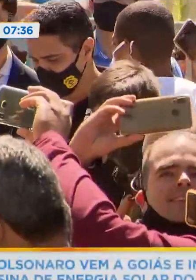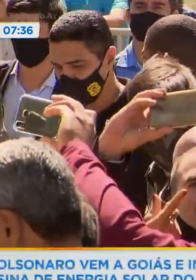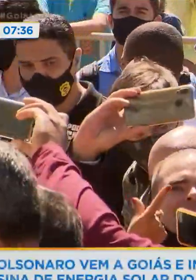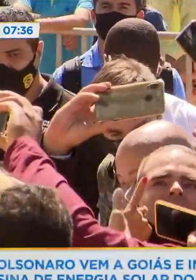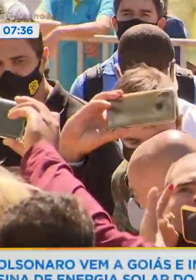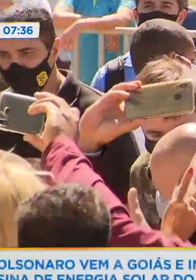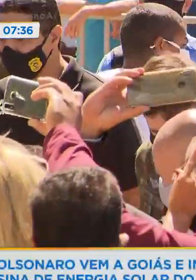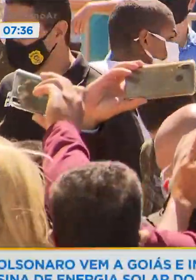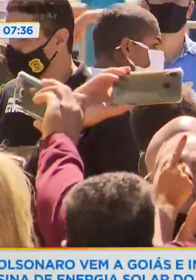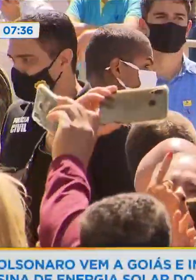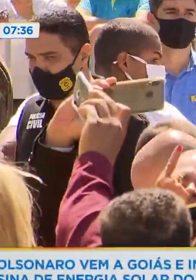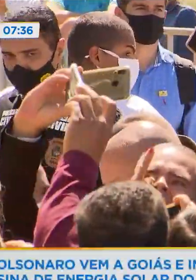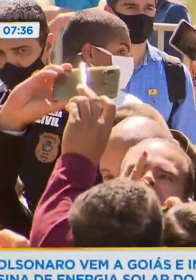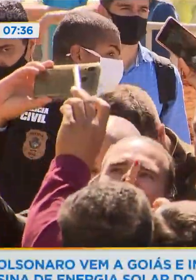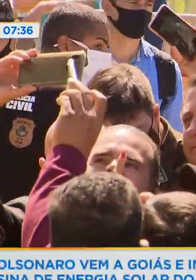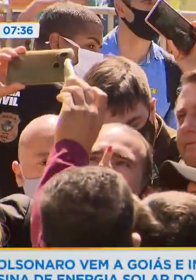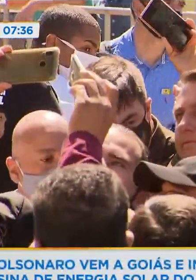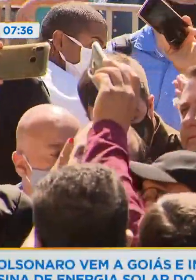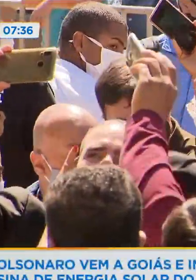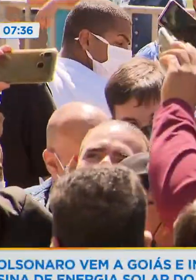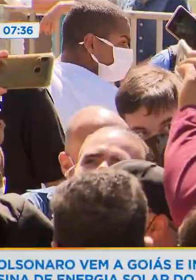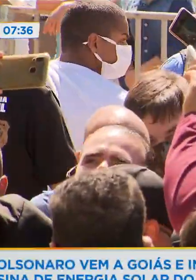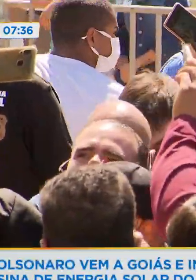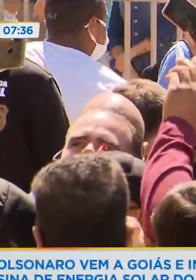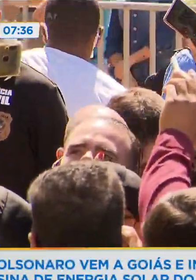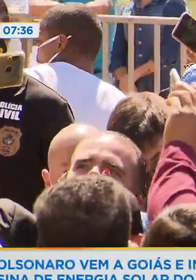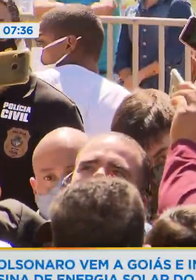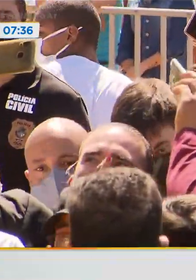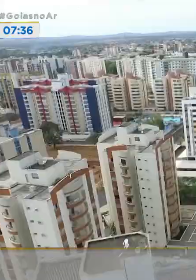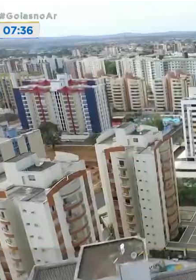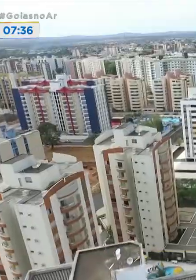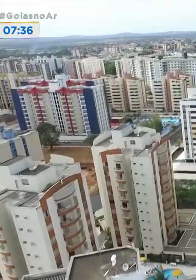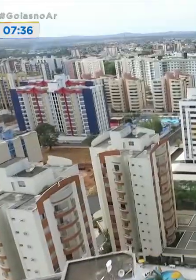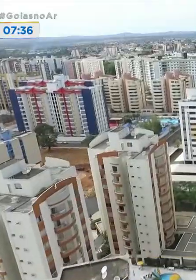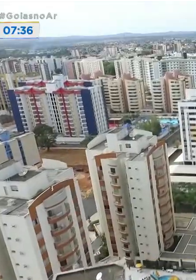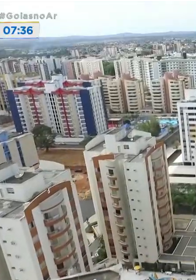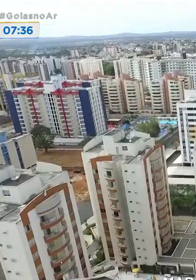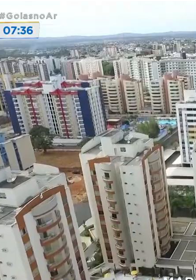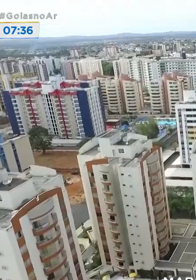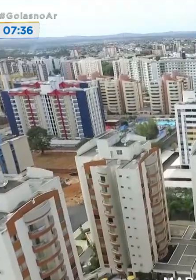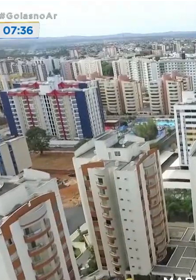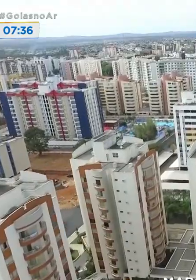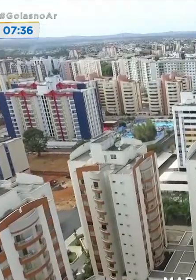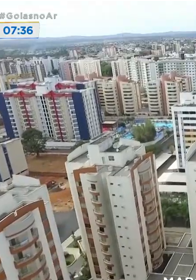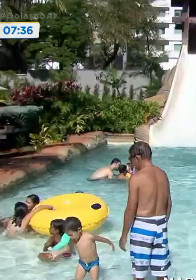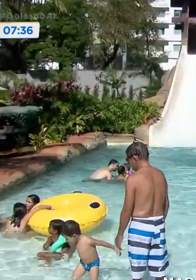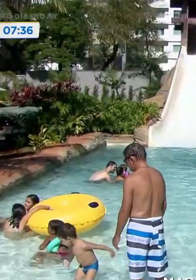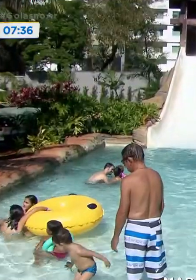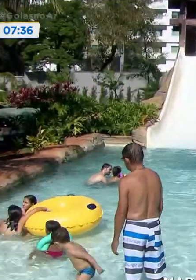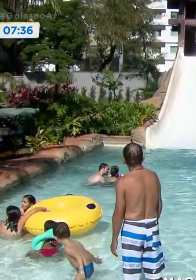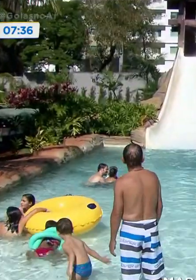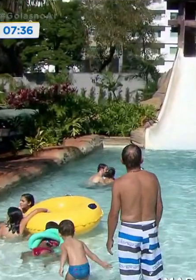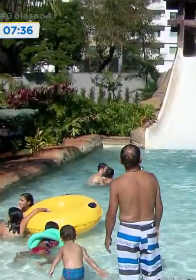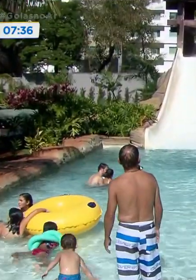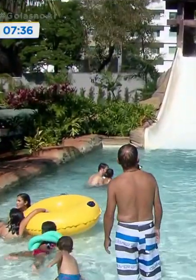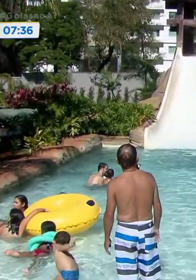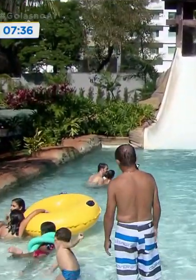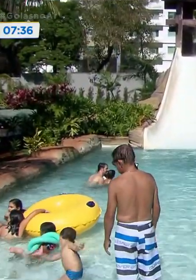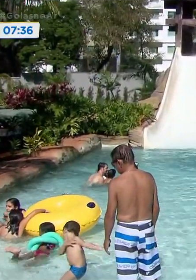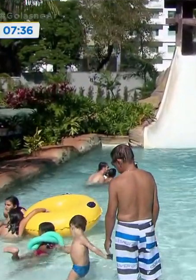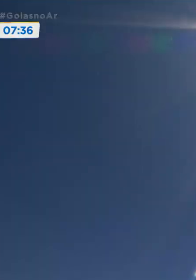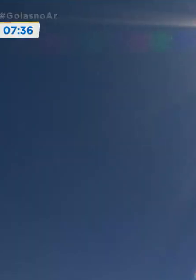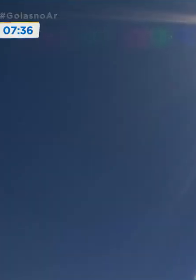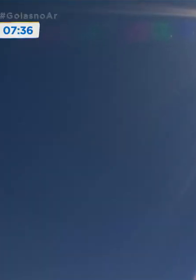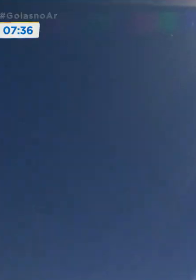o bolsonaro foi recebido por apoiadores em caldas novas o município turístico goiano conhecido